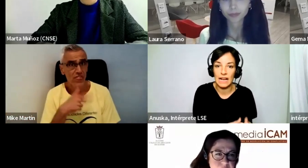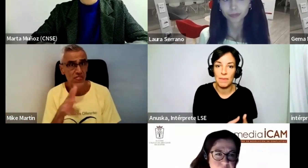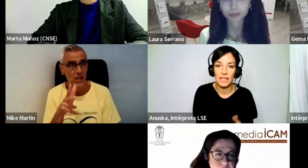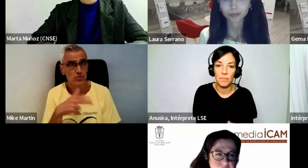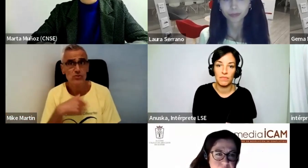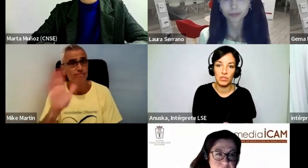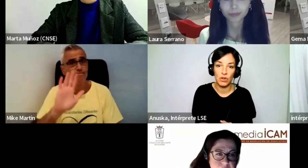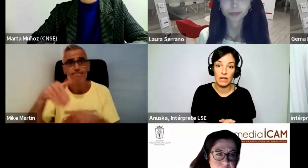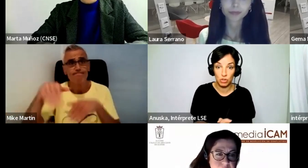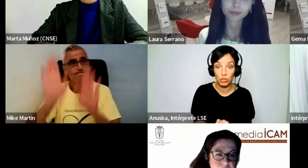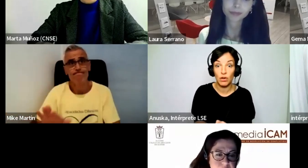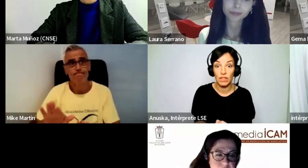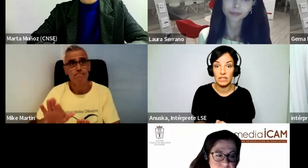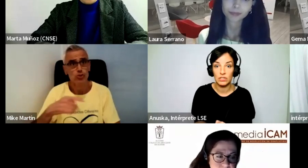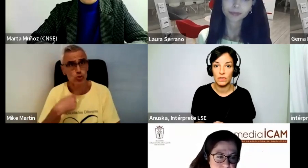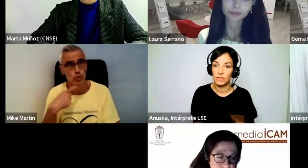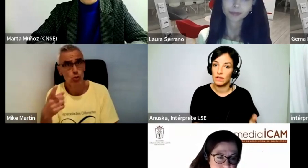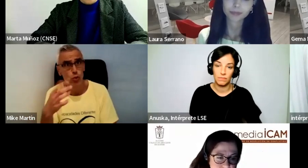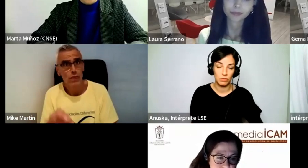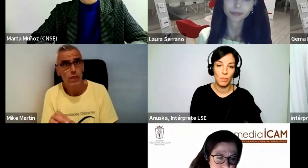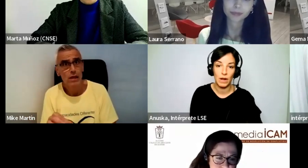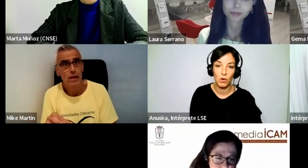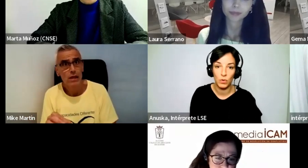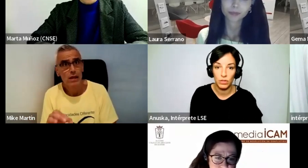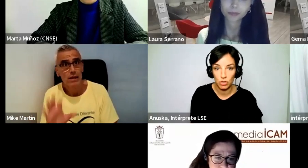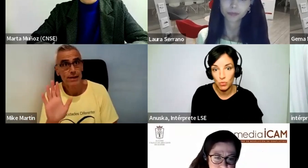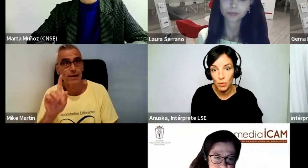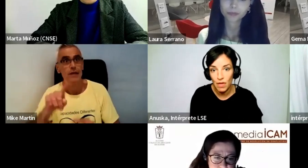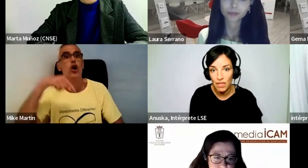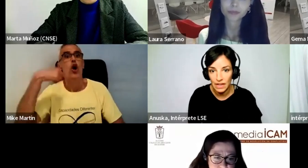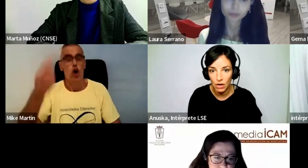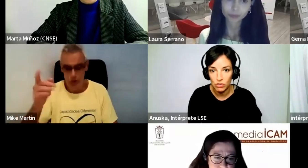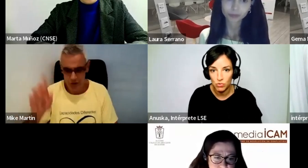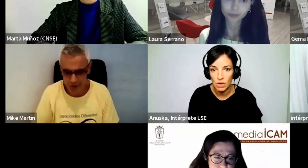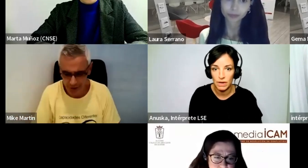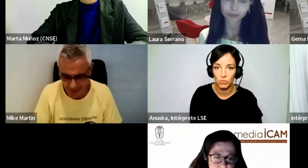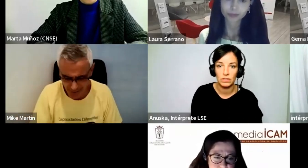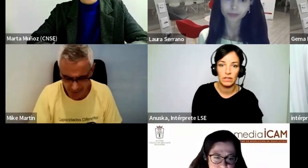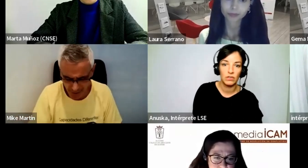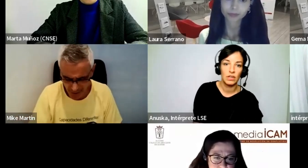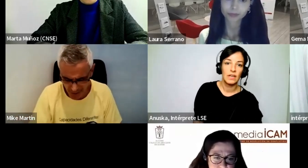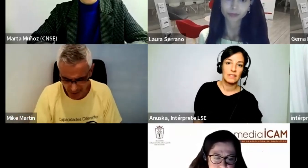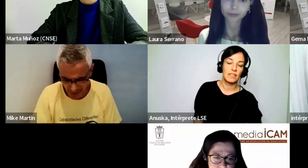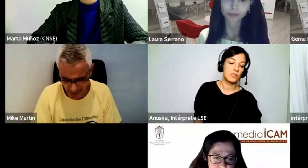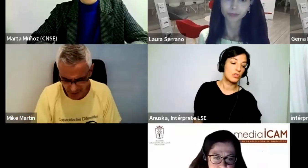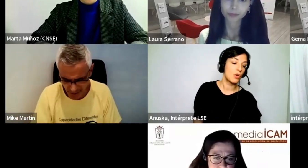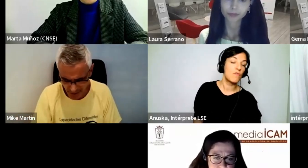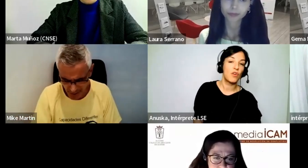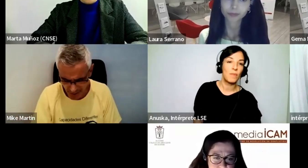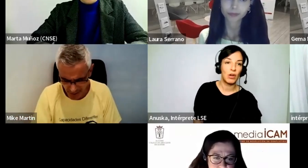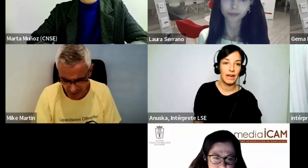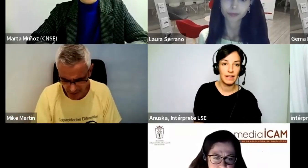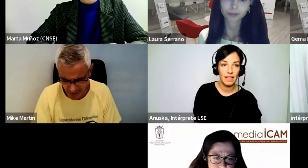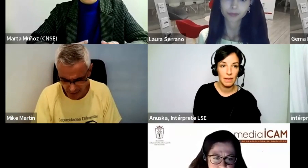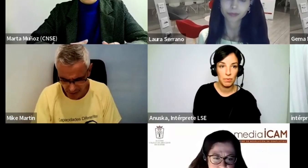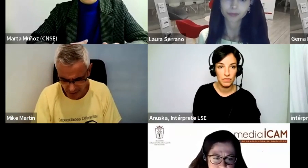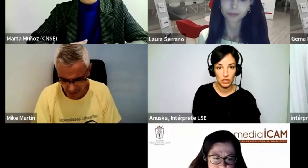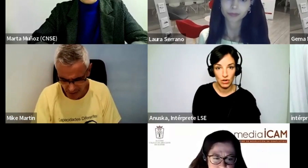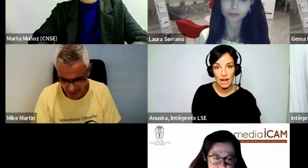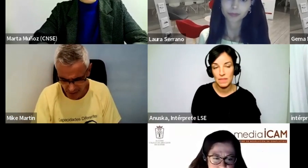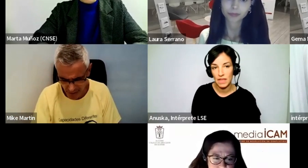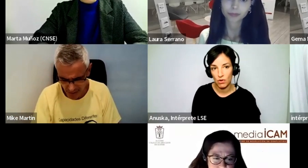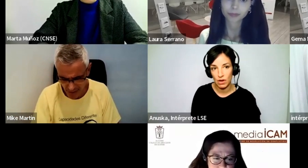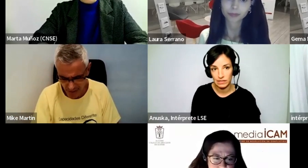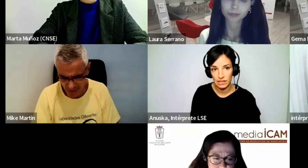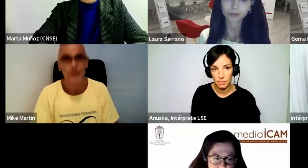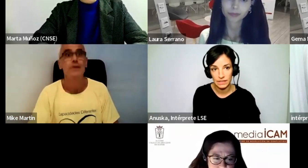pues sí, la capacidad profesional, yo tengo derecho a decir, yo paro el juicio, yo eso puedo hacerlo, eso es una pregunta, ¿no? Es decir, si no estoy conforme con la calidad de la